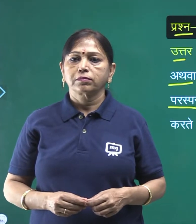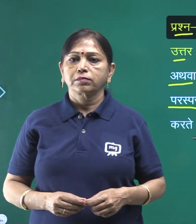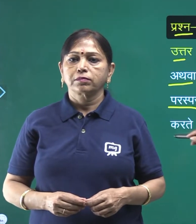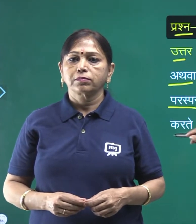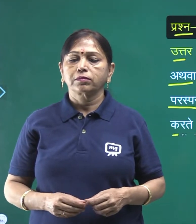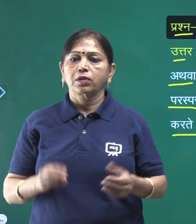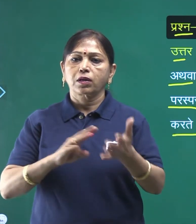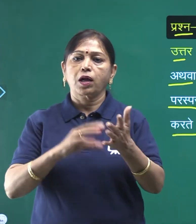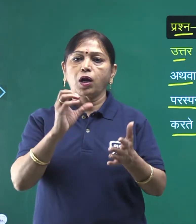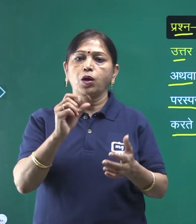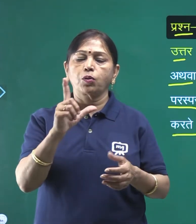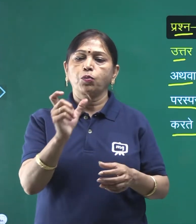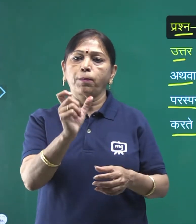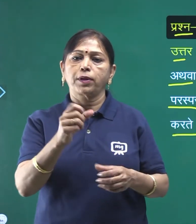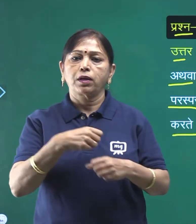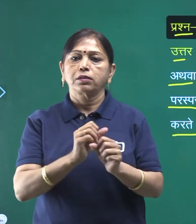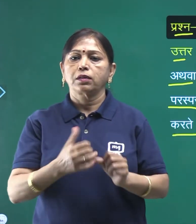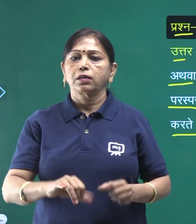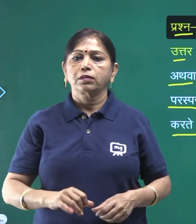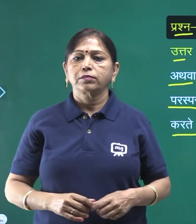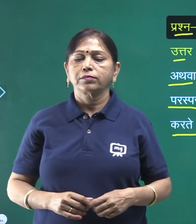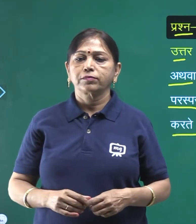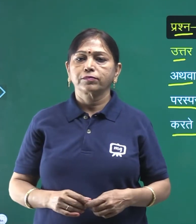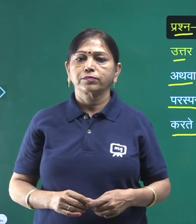अणु निर्मित करते हैं।